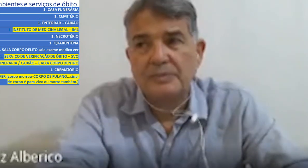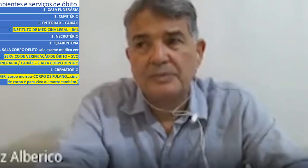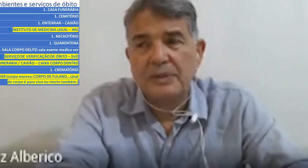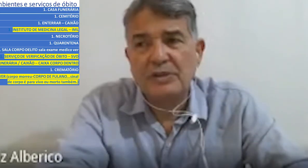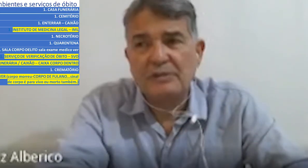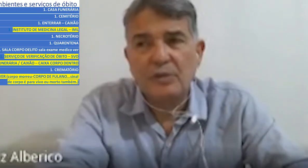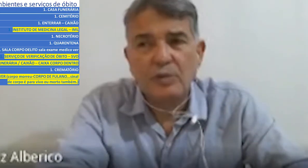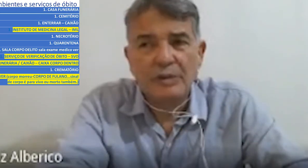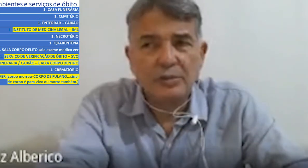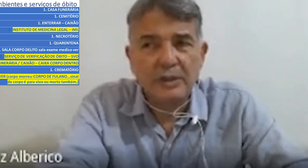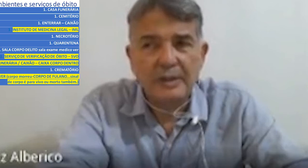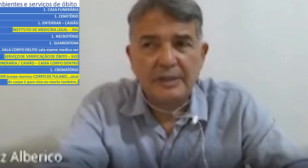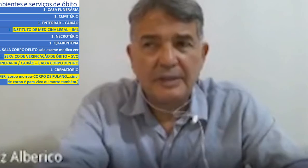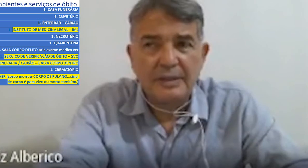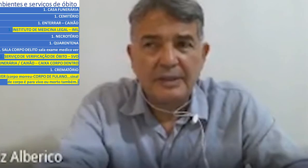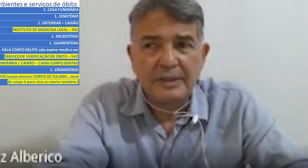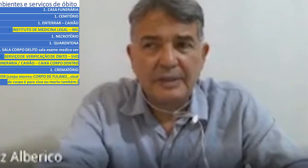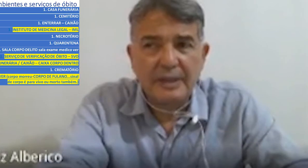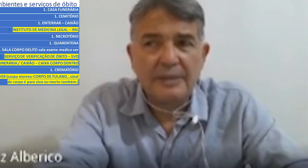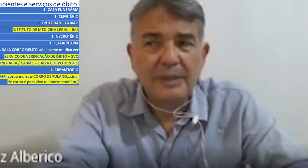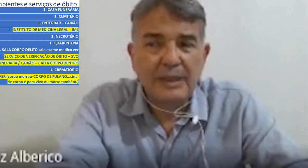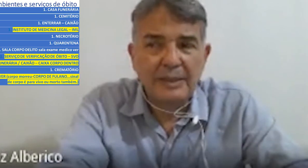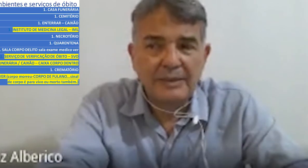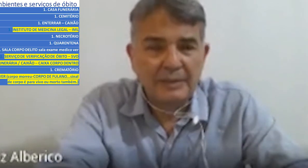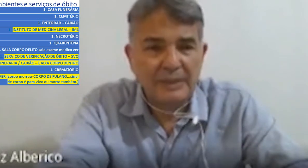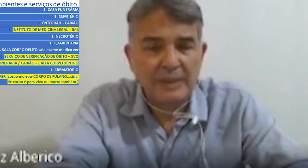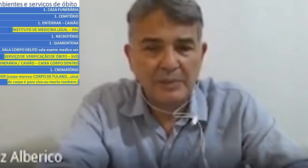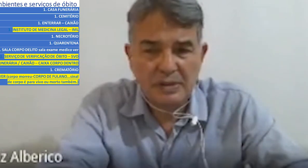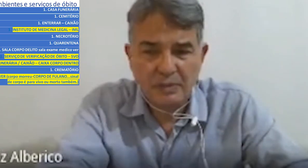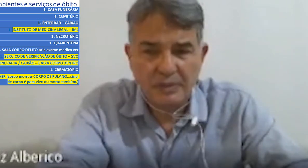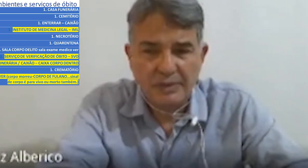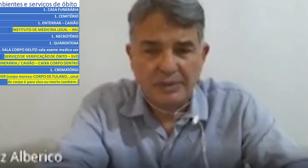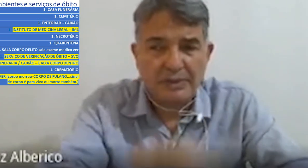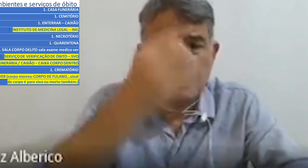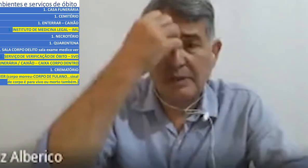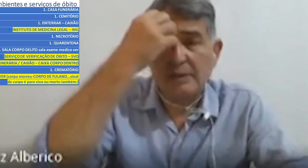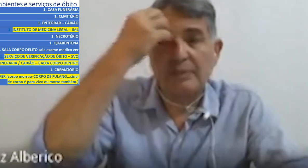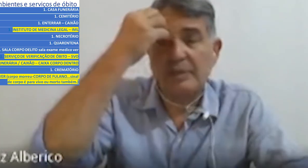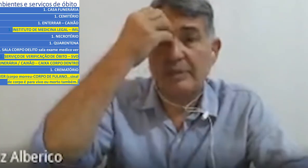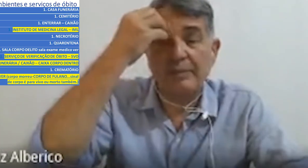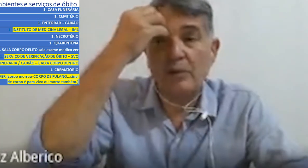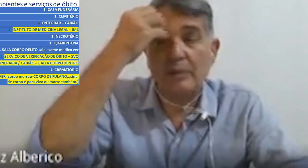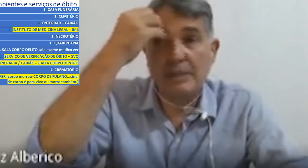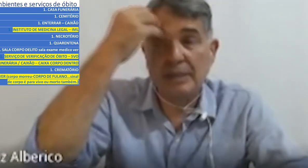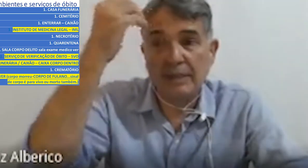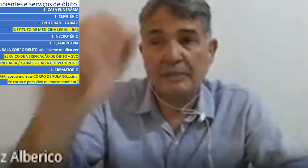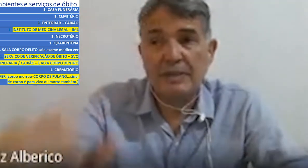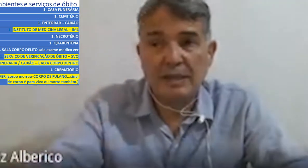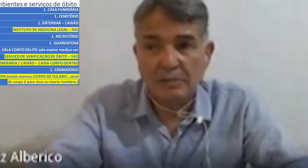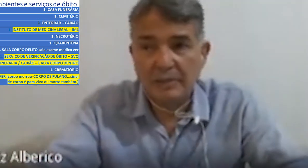Para você ver o quanto é limitada essa percepção e depois abrir a boca para dizer que Libras é